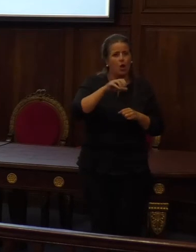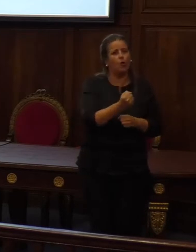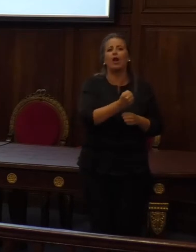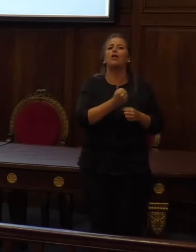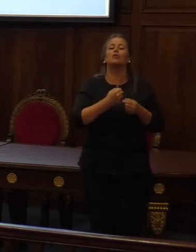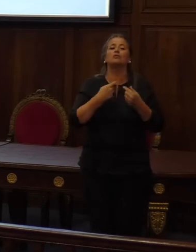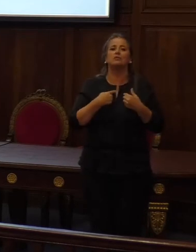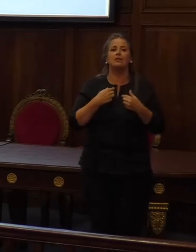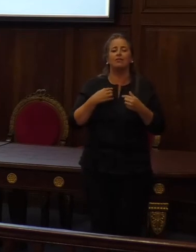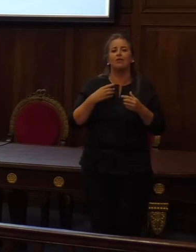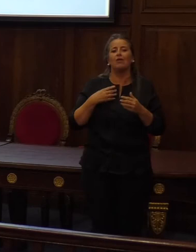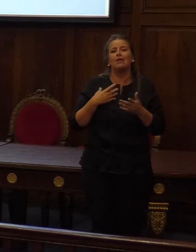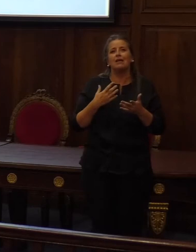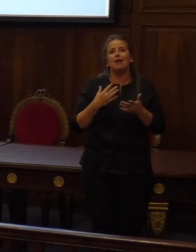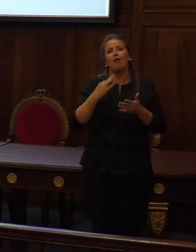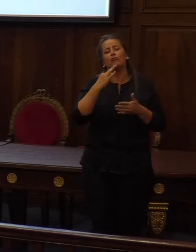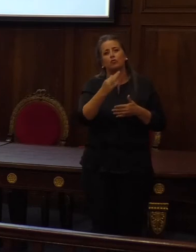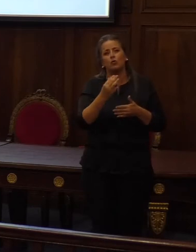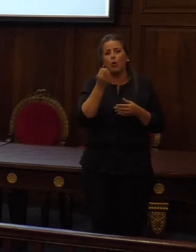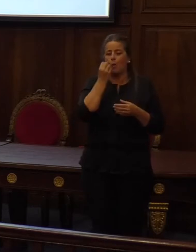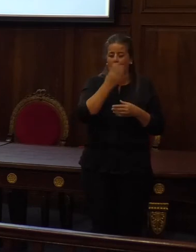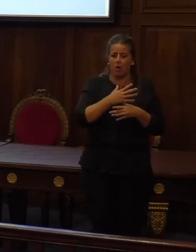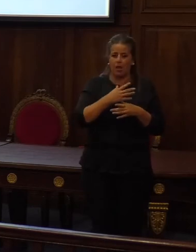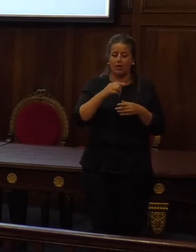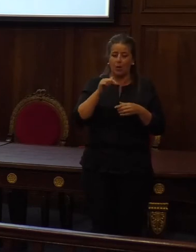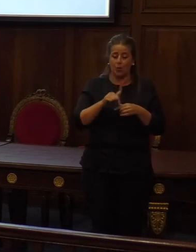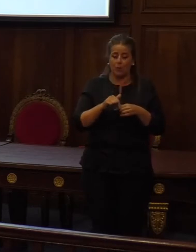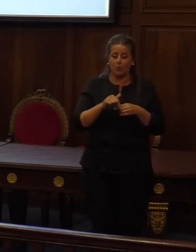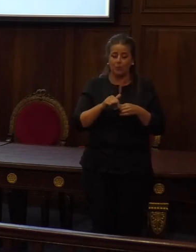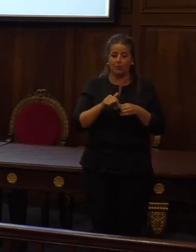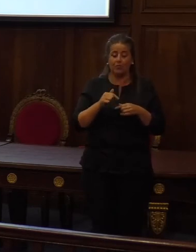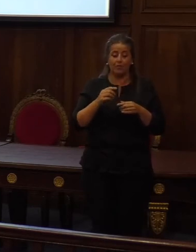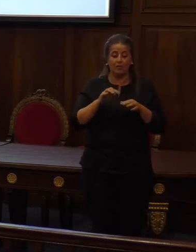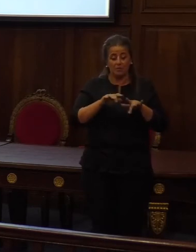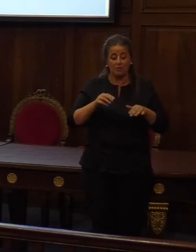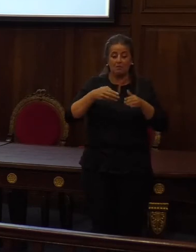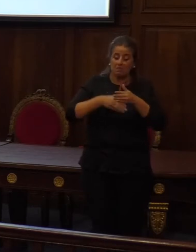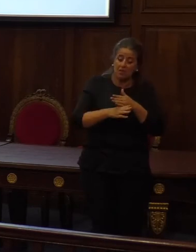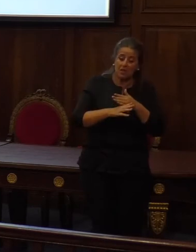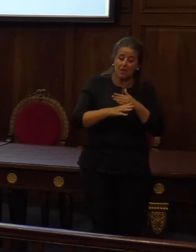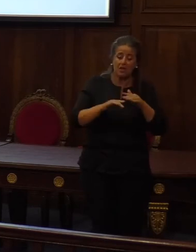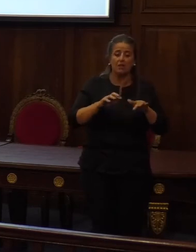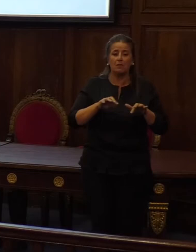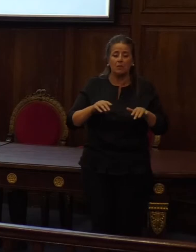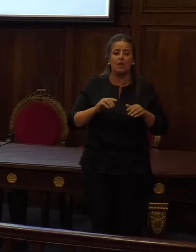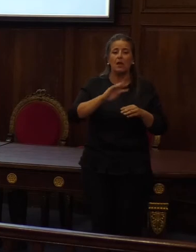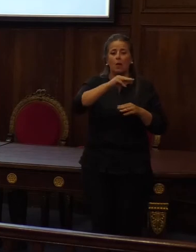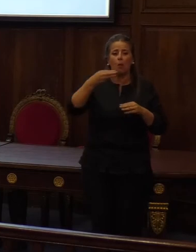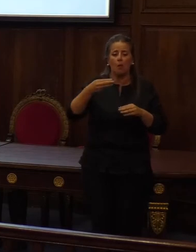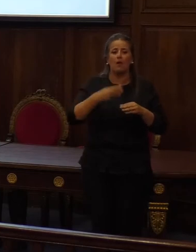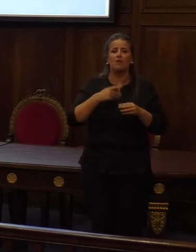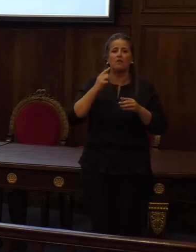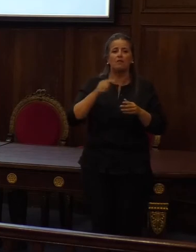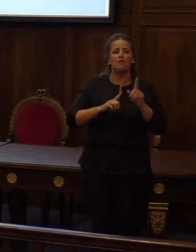futuros. Un comentario menor. En el día de hoy entré a la página de la Facultad de Psicología para buscar